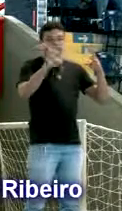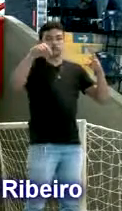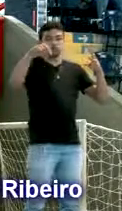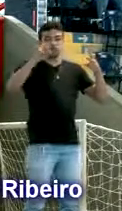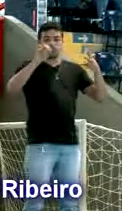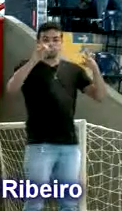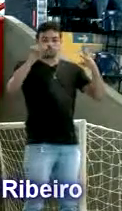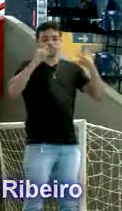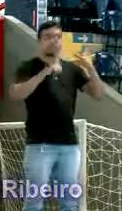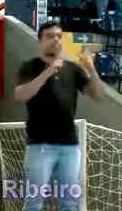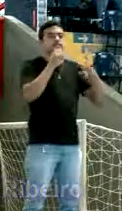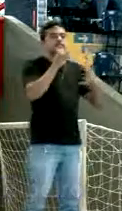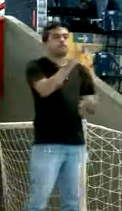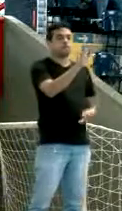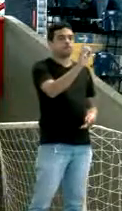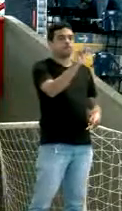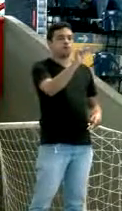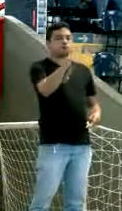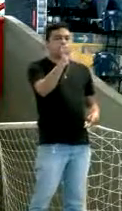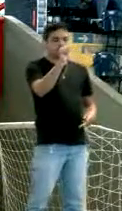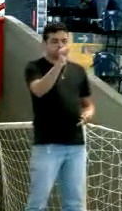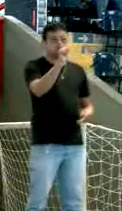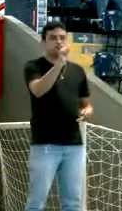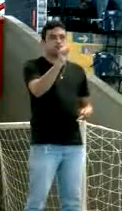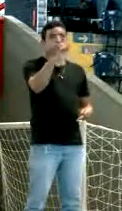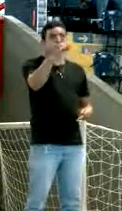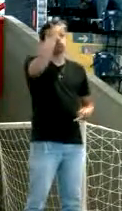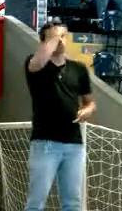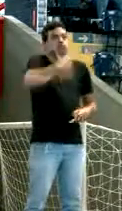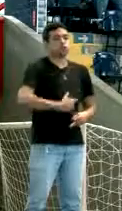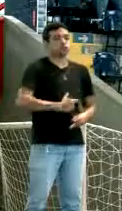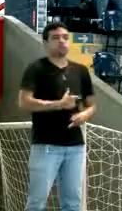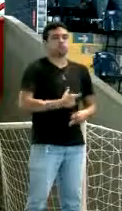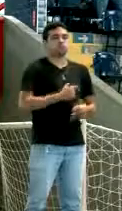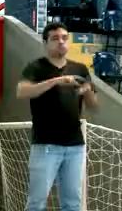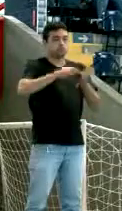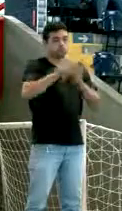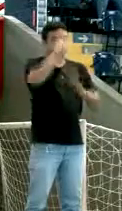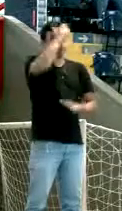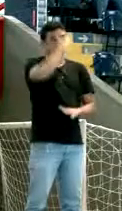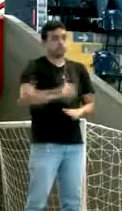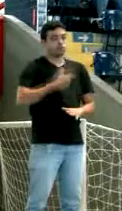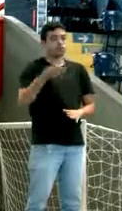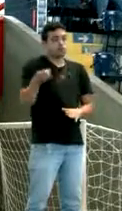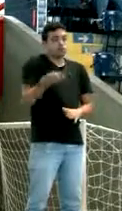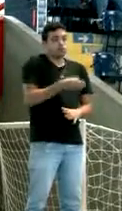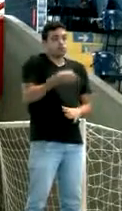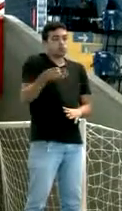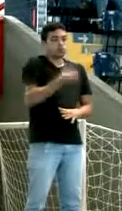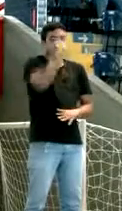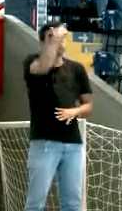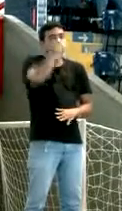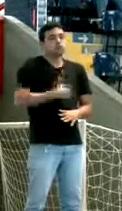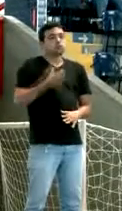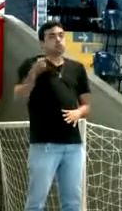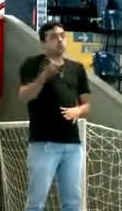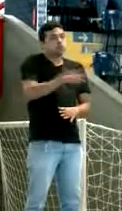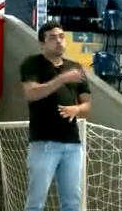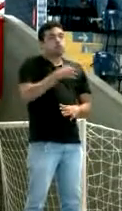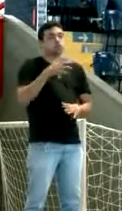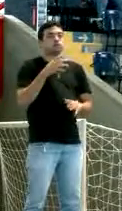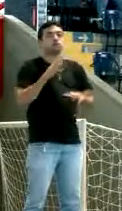que significa bossa? Bossa significa jeito, jeito novo de